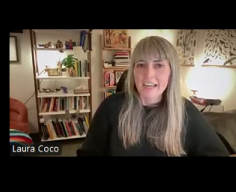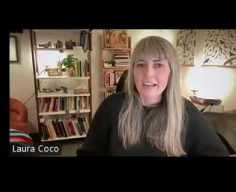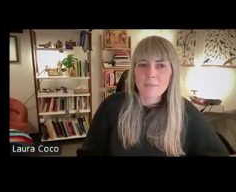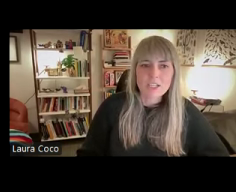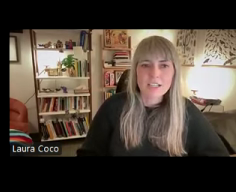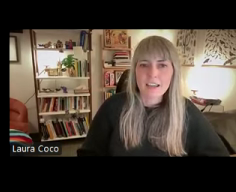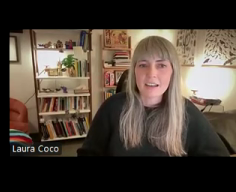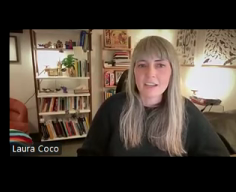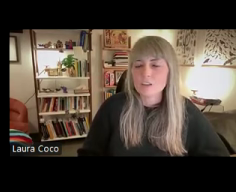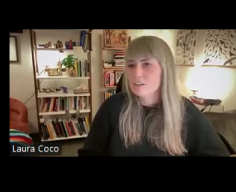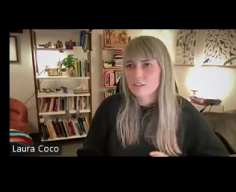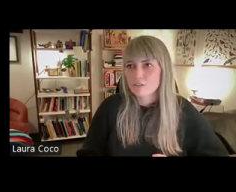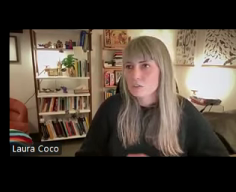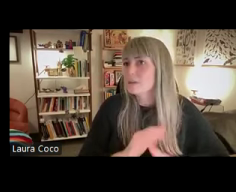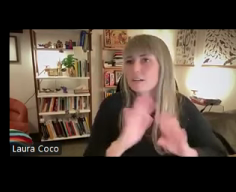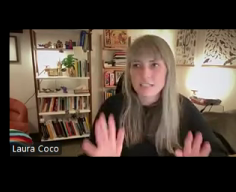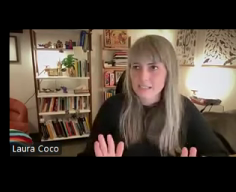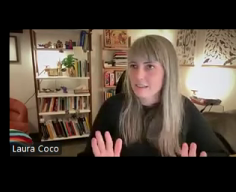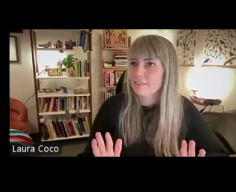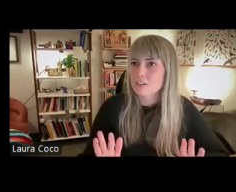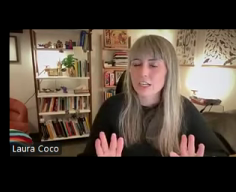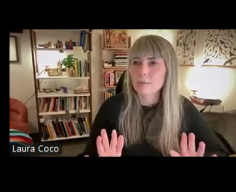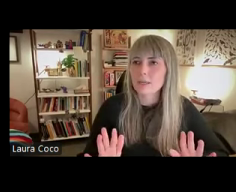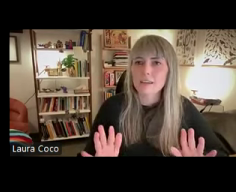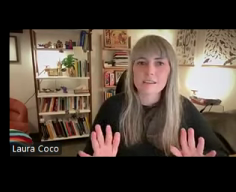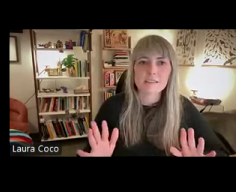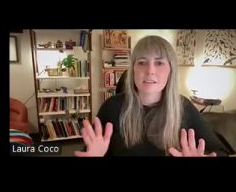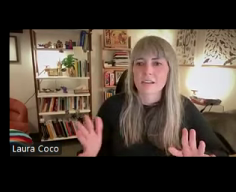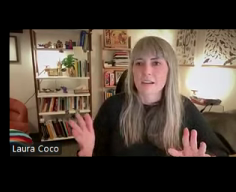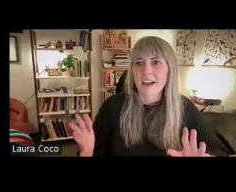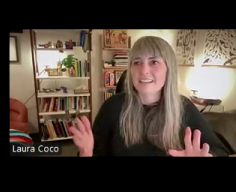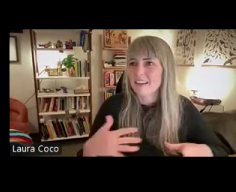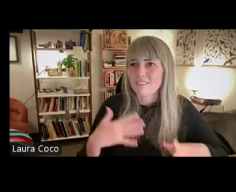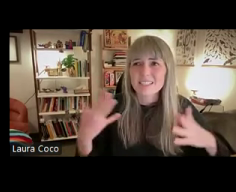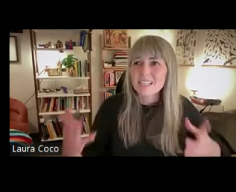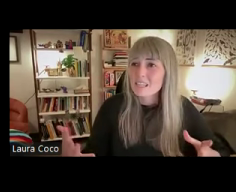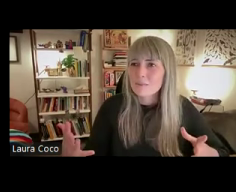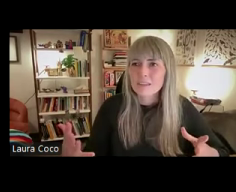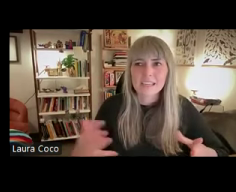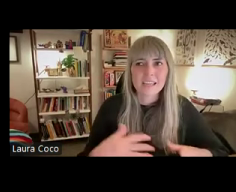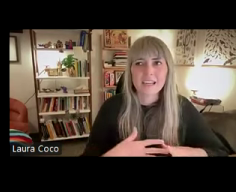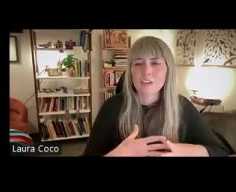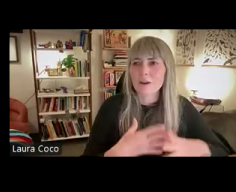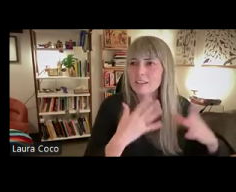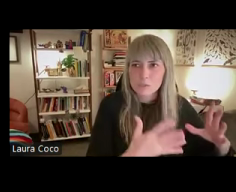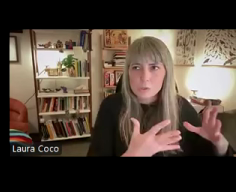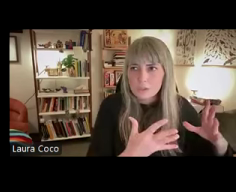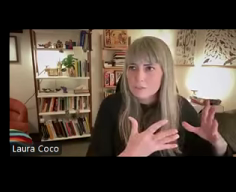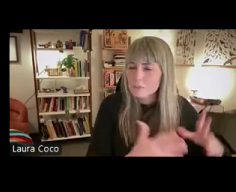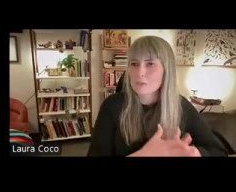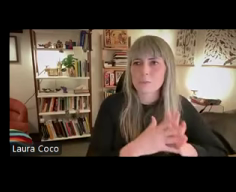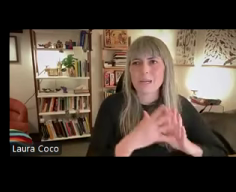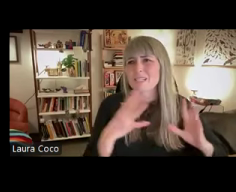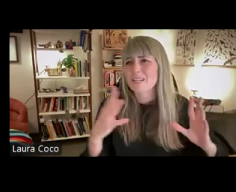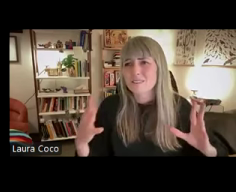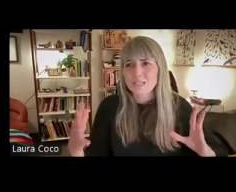también And I mentioned that I de couldn't poder do hearing hacerse tests las that pruebas first year auditivas. because I didn't have a Ya lo team mencioné really. esto, I had those yo 2 no wonderful tenía